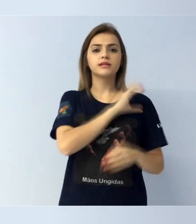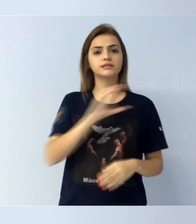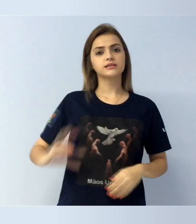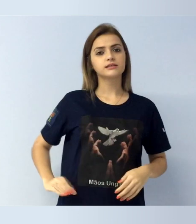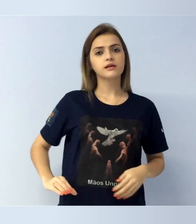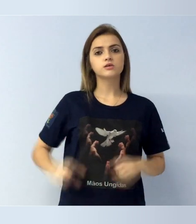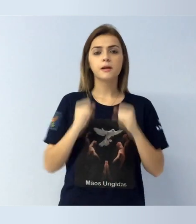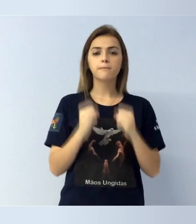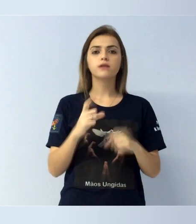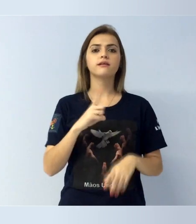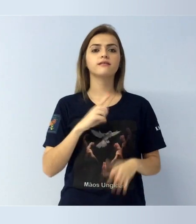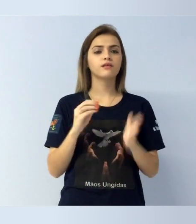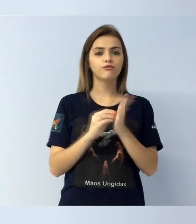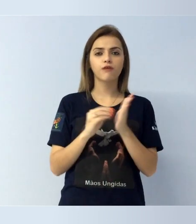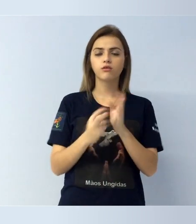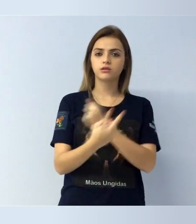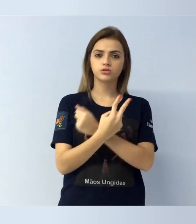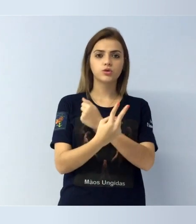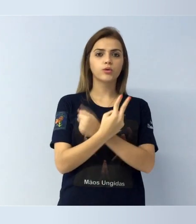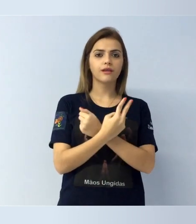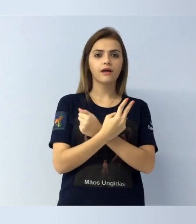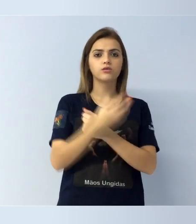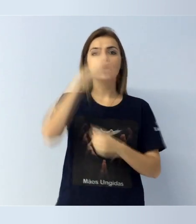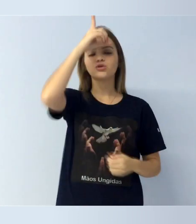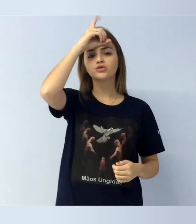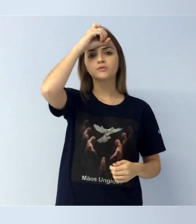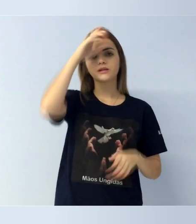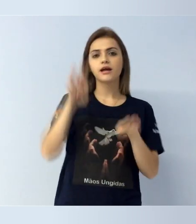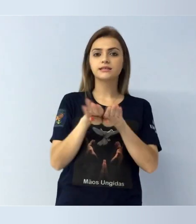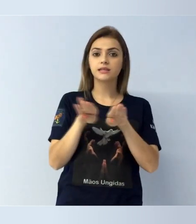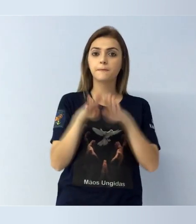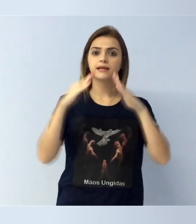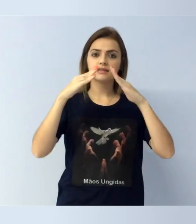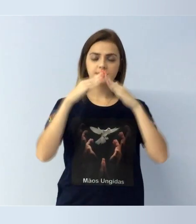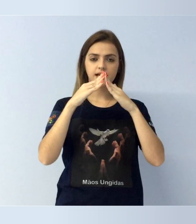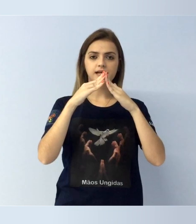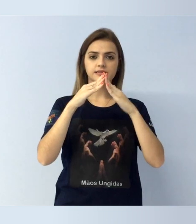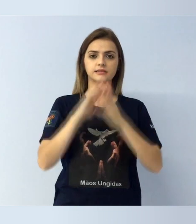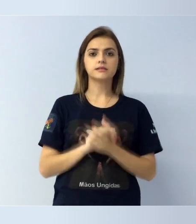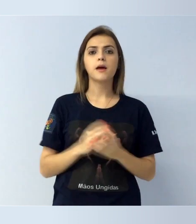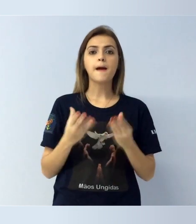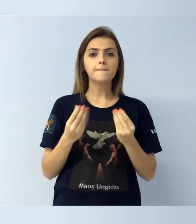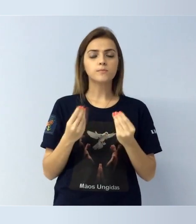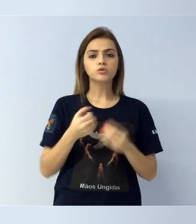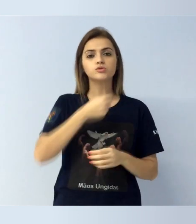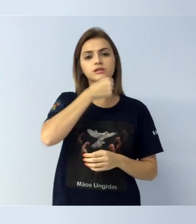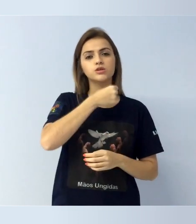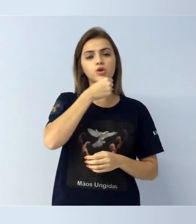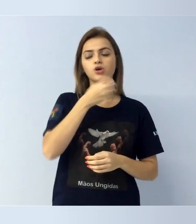haver descuido dos doentes nos hospitais ou nas casas. Quantos idosos